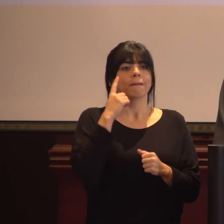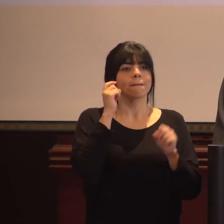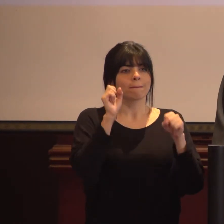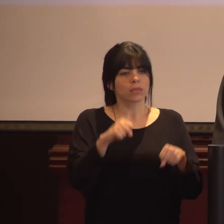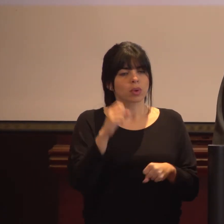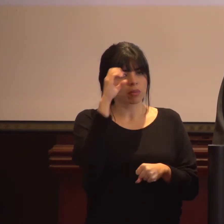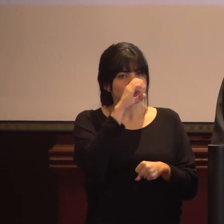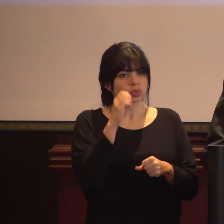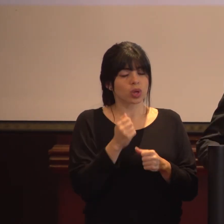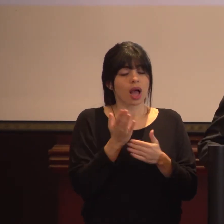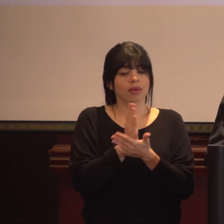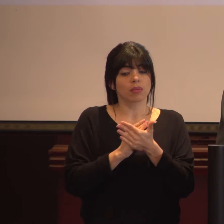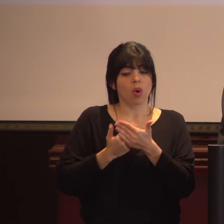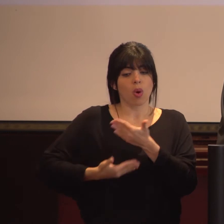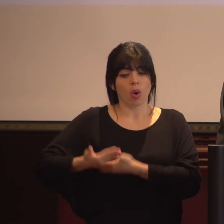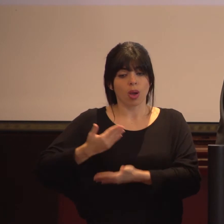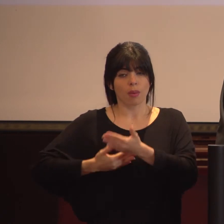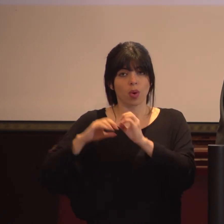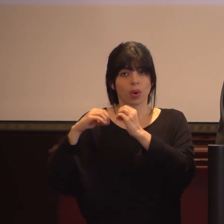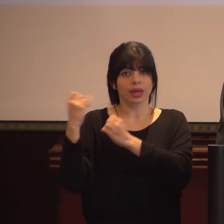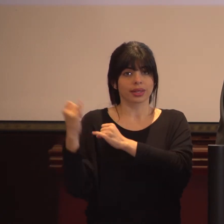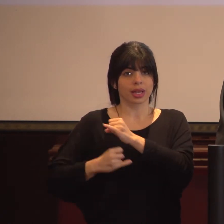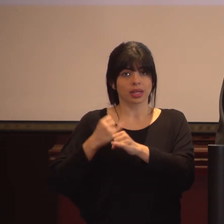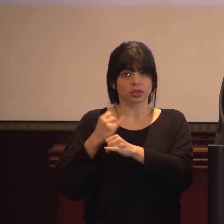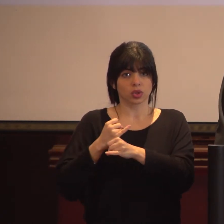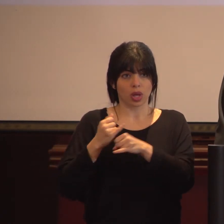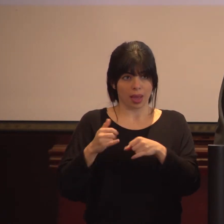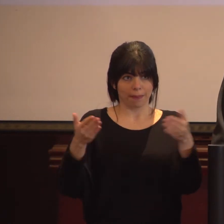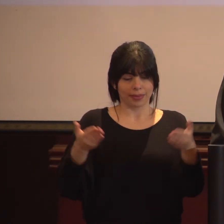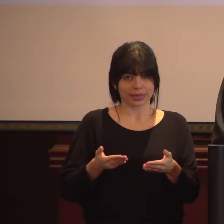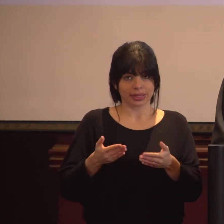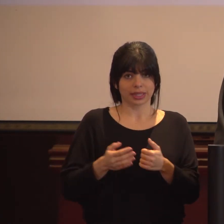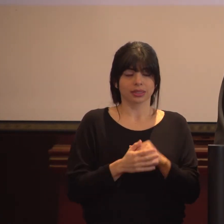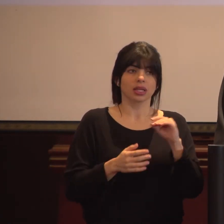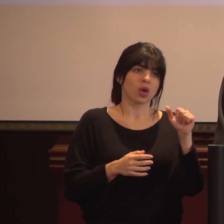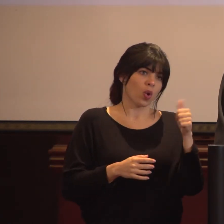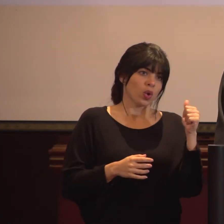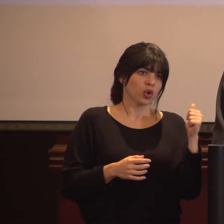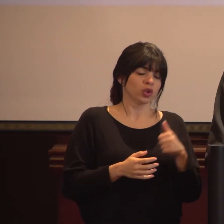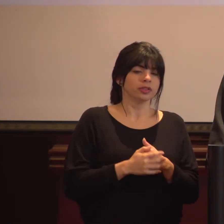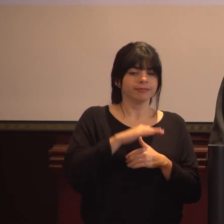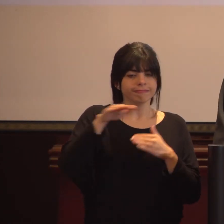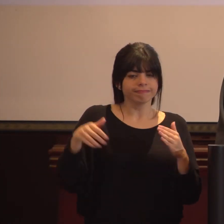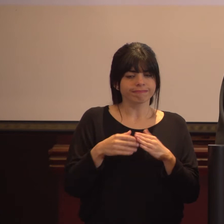conseguir en colaboración con los organismos internacionales aquí presentes y otros